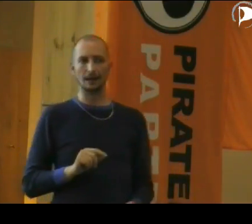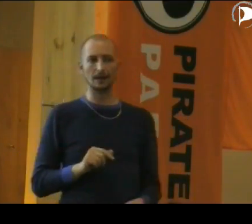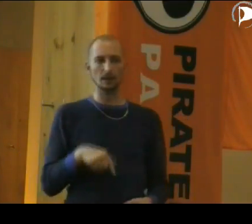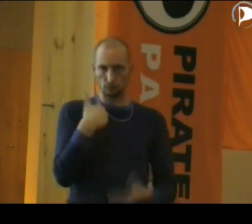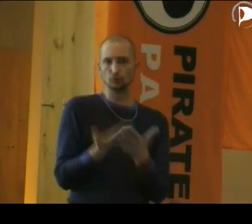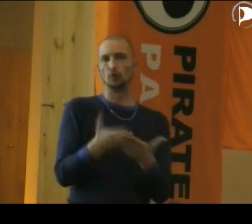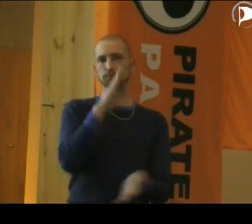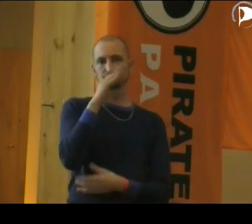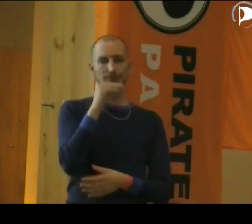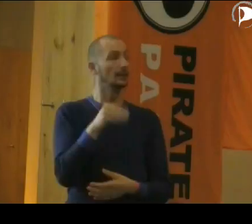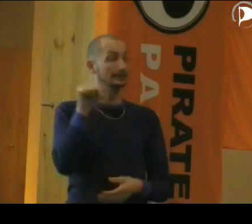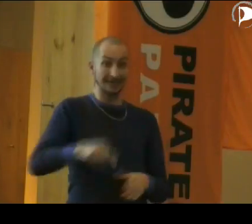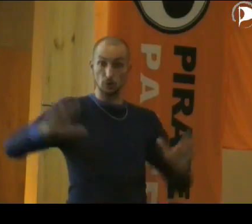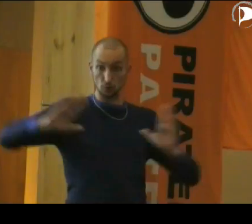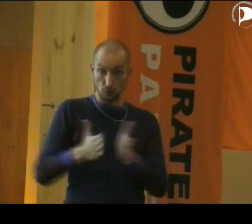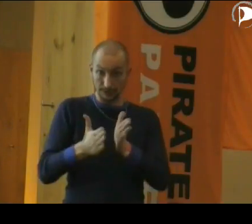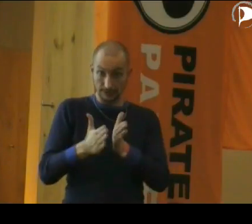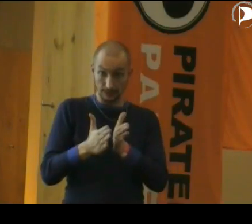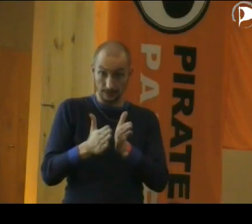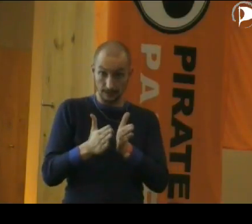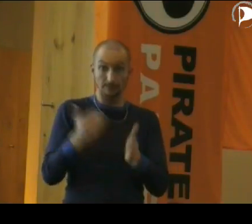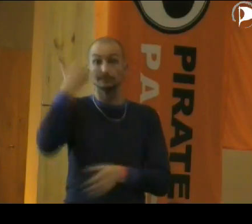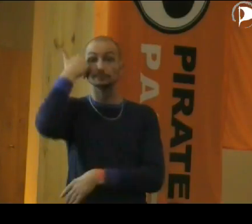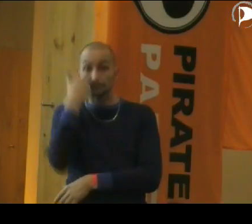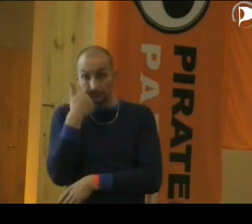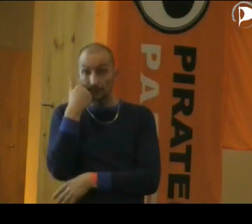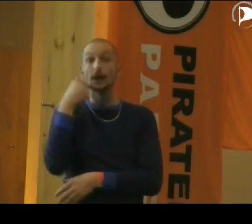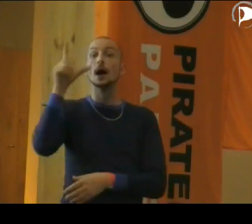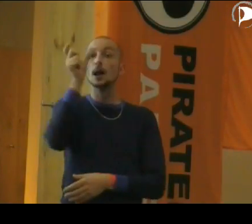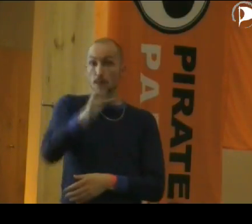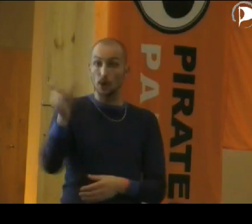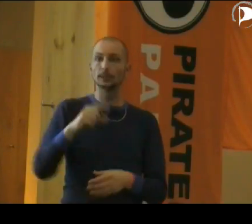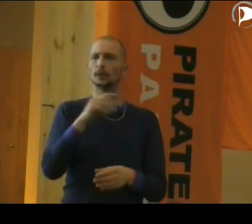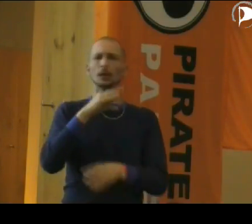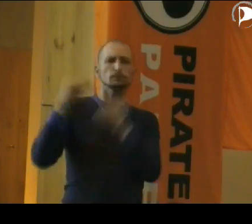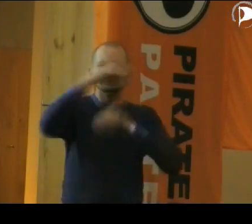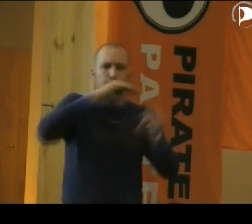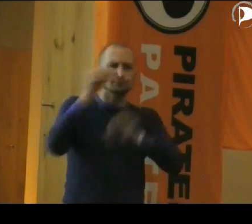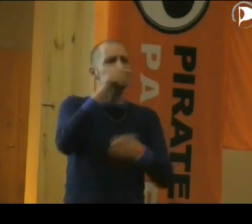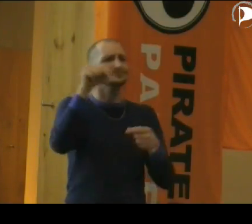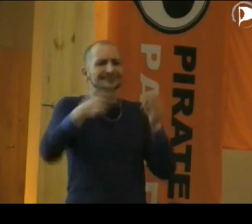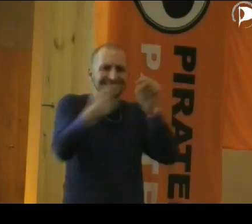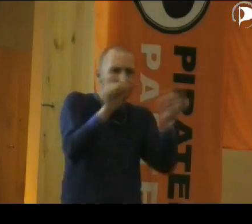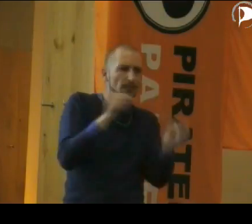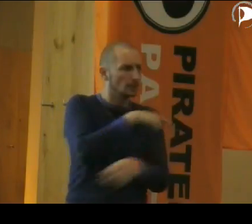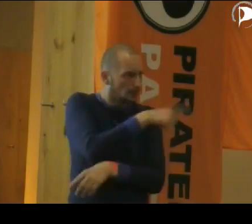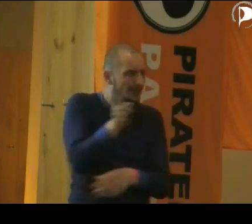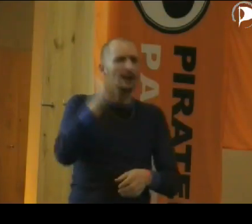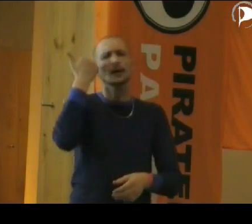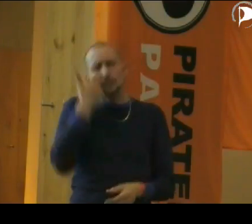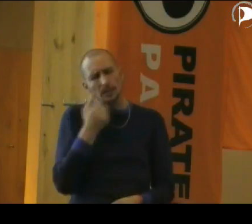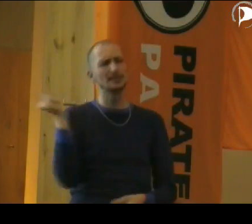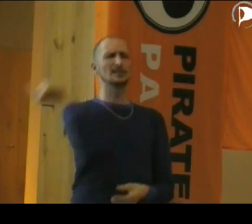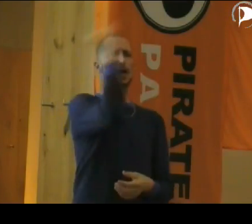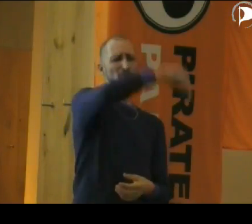ganz kurz ich hätte bitte die leute sie sich unterhalten wurden könnt ihr das irgendwie draußen